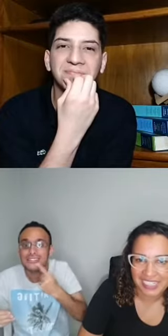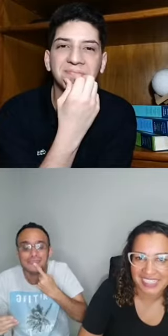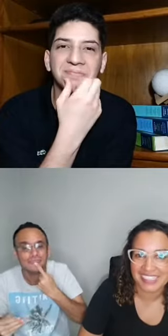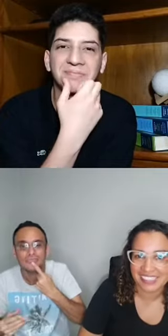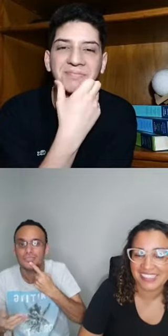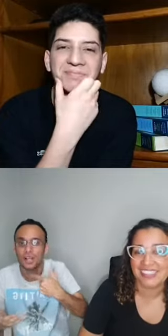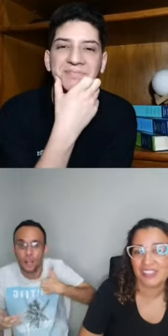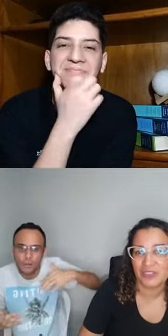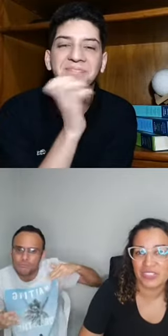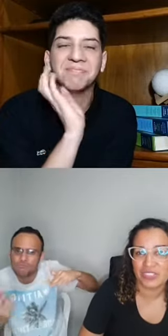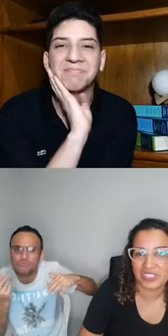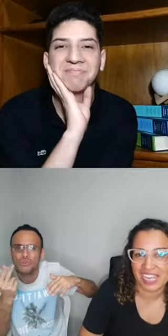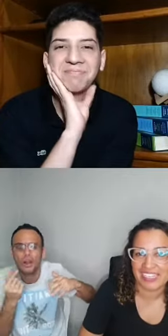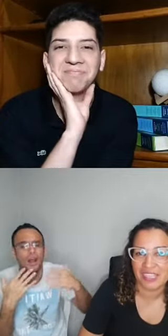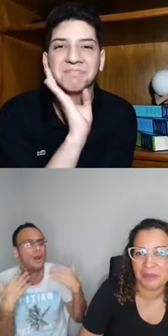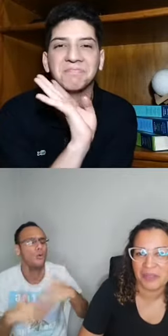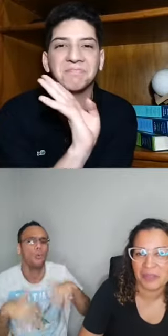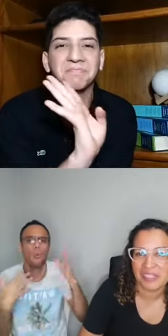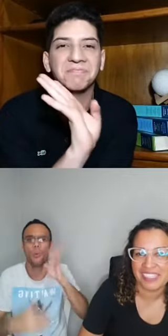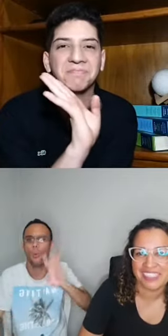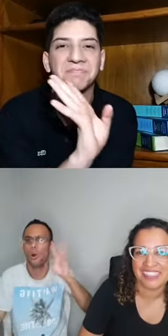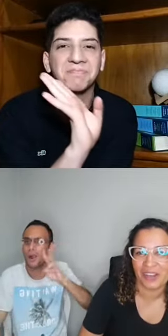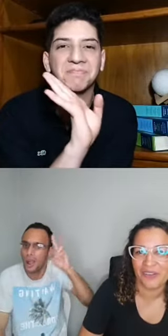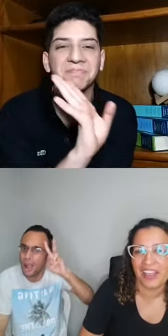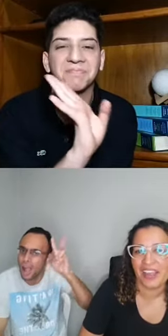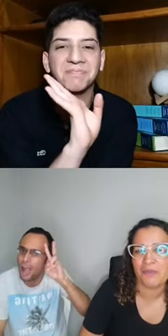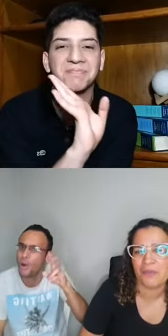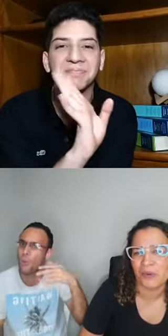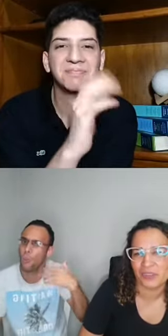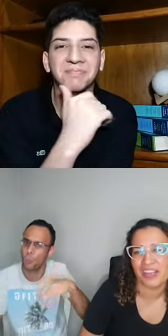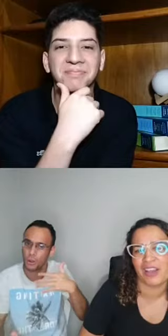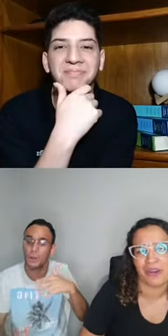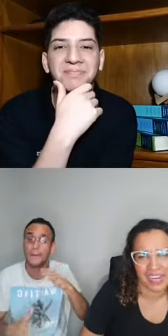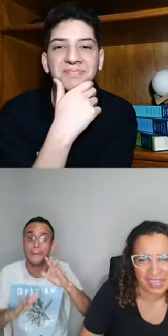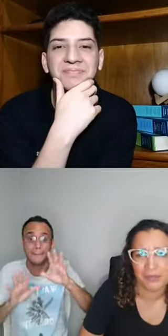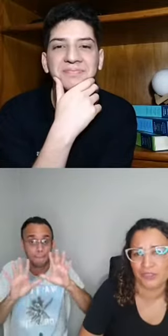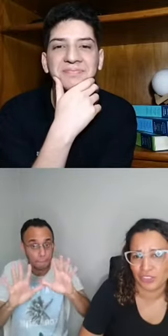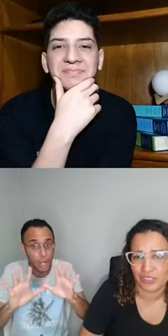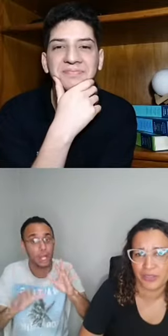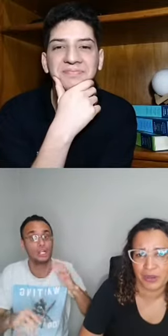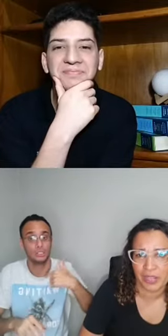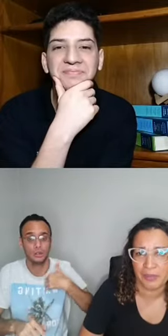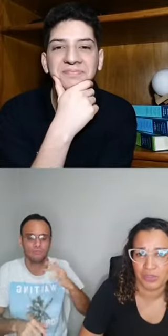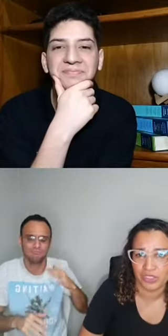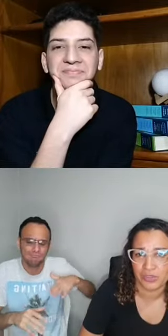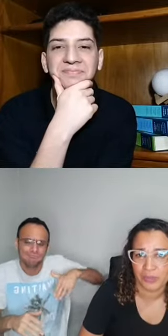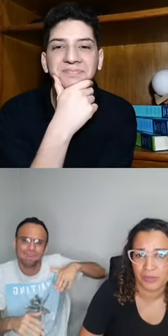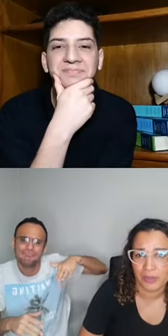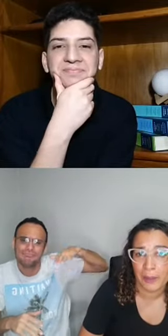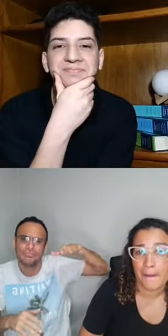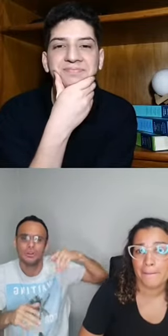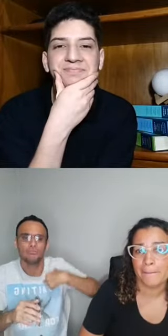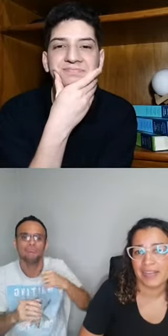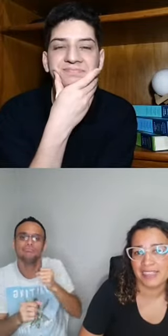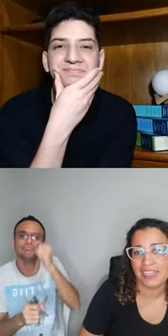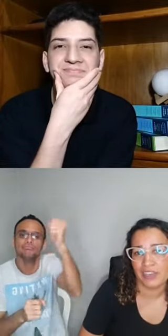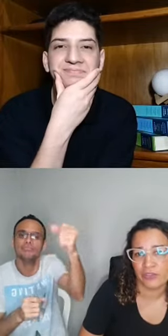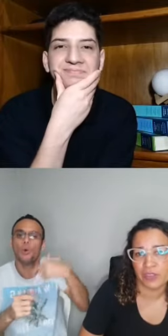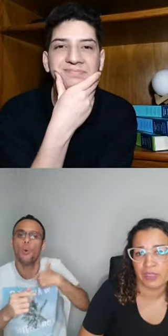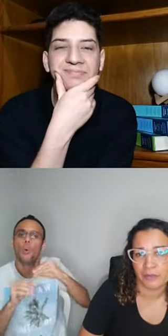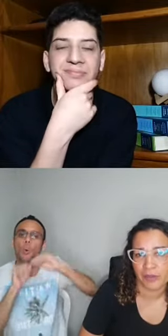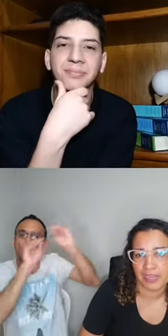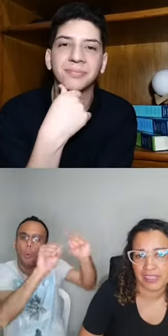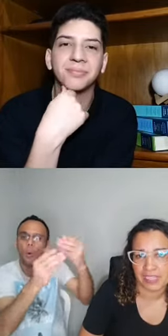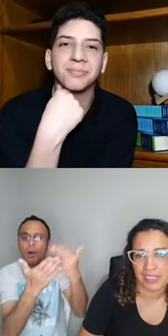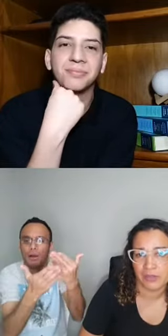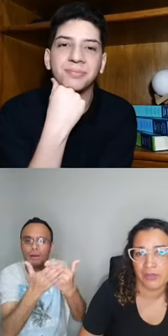surdo ali, o Francisco Salles. Era pequenininho e tal, era muito legal. Eu lembro disso. Mas aí o